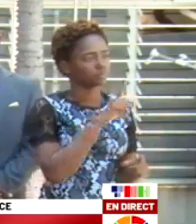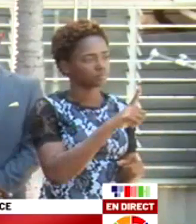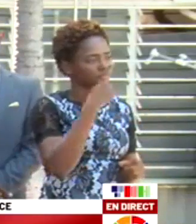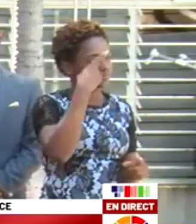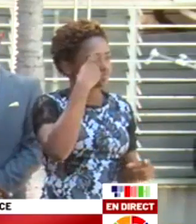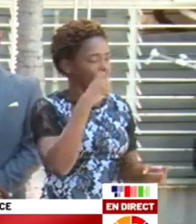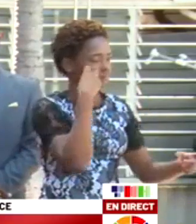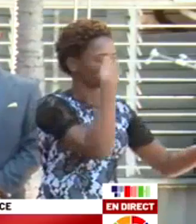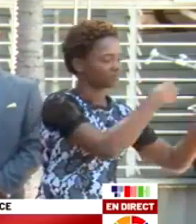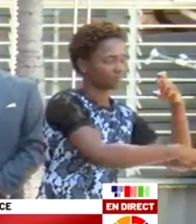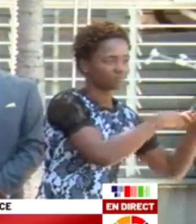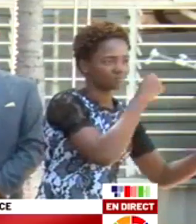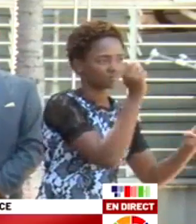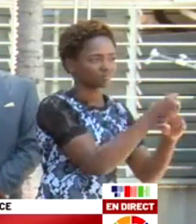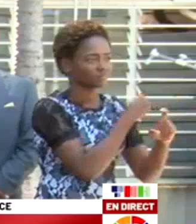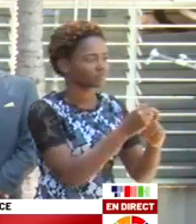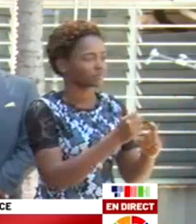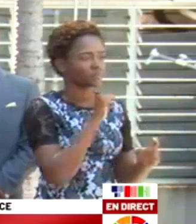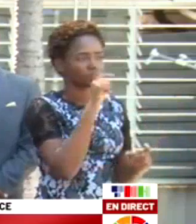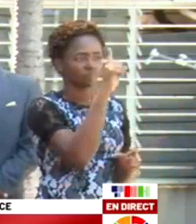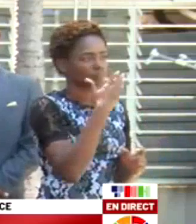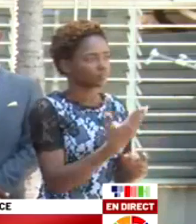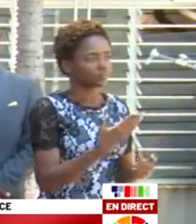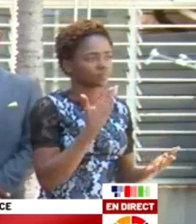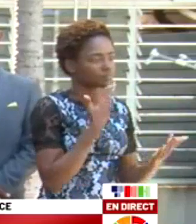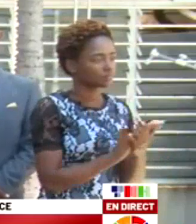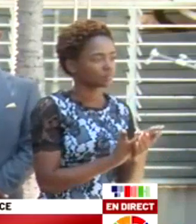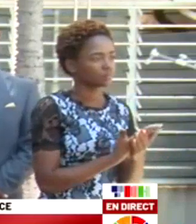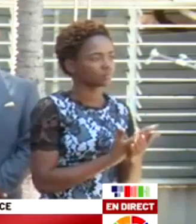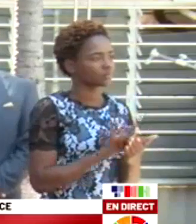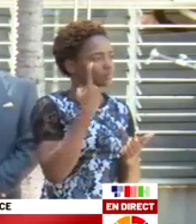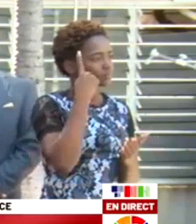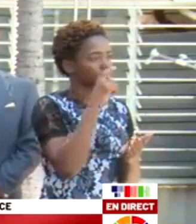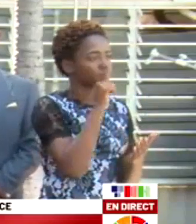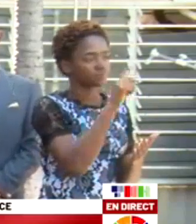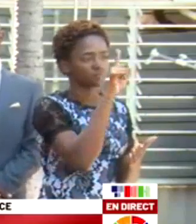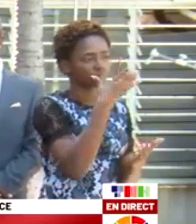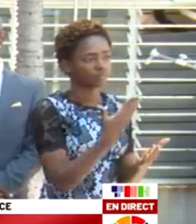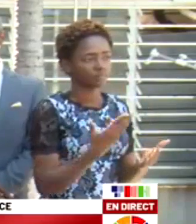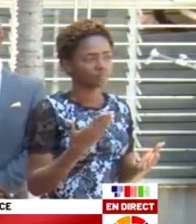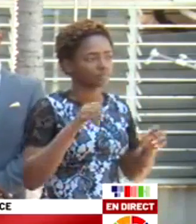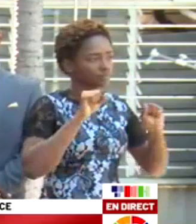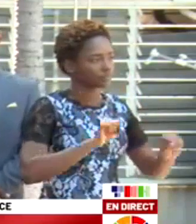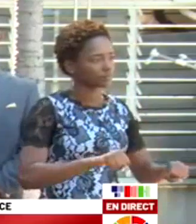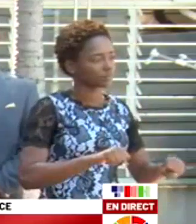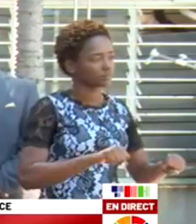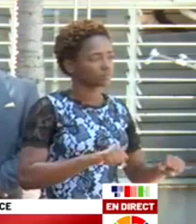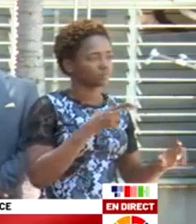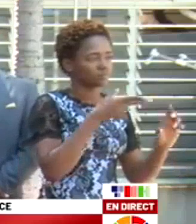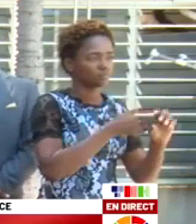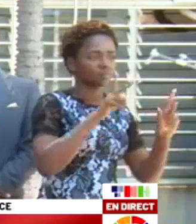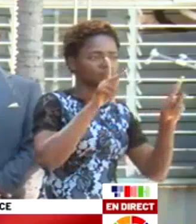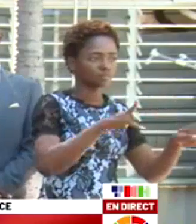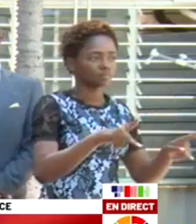craser, briser, ce n'est pas un bagage qui est bon, ce n'est pas un bagage qui est capable de nous